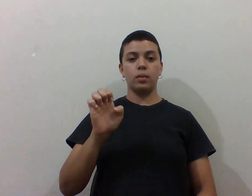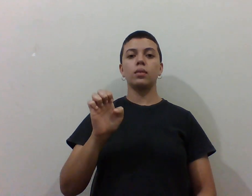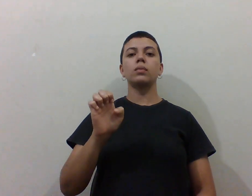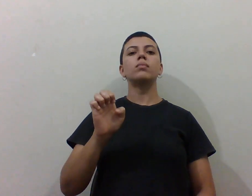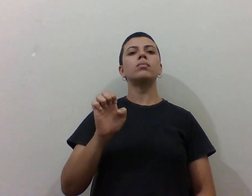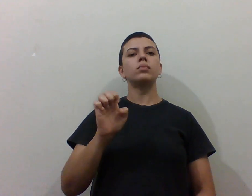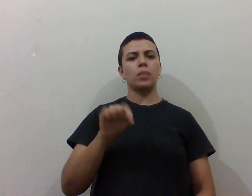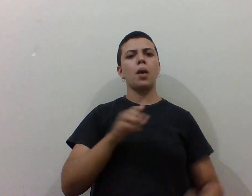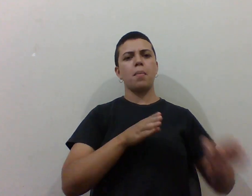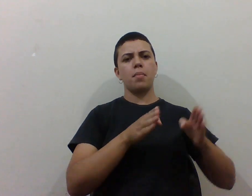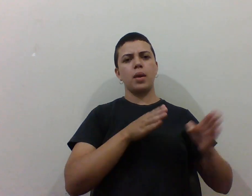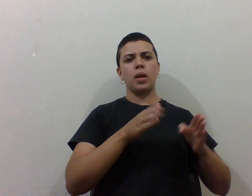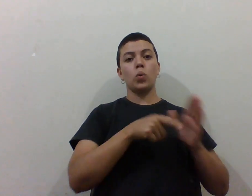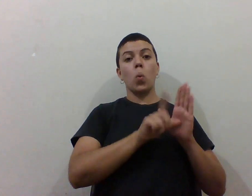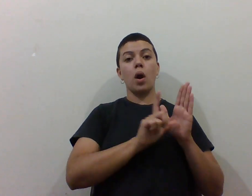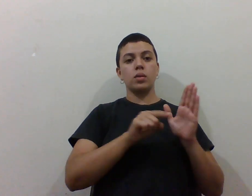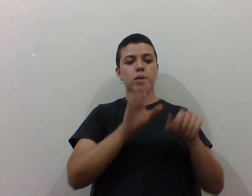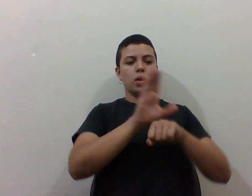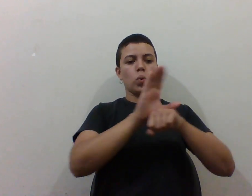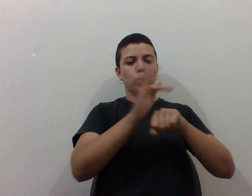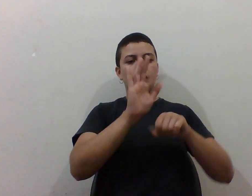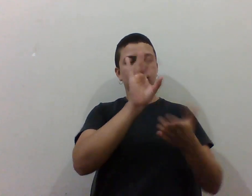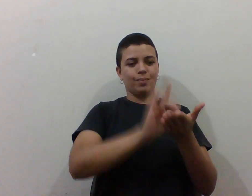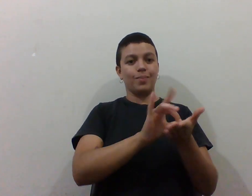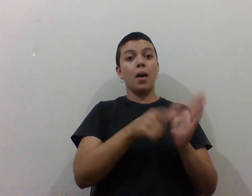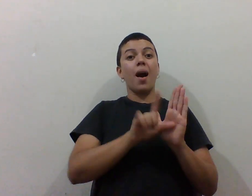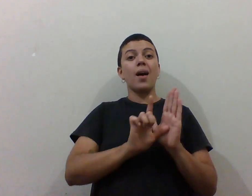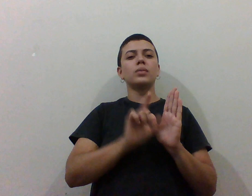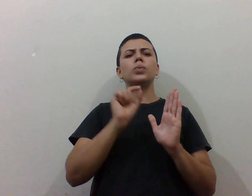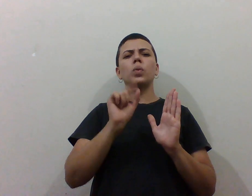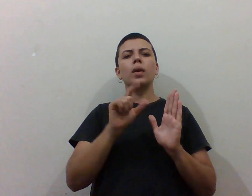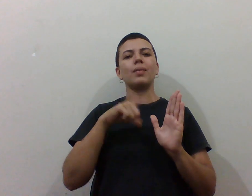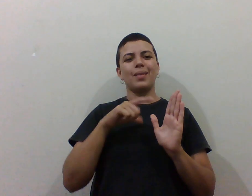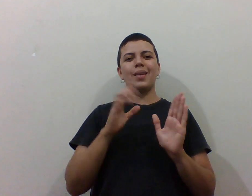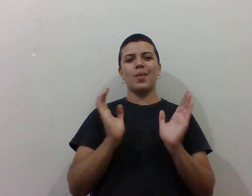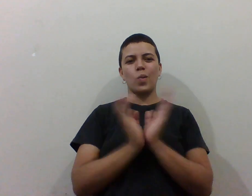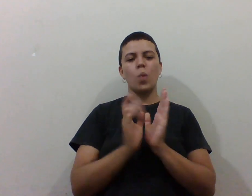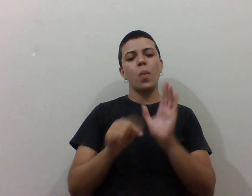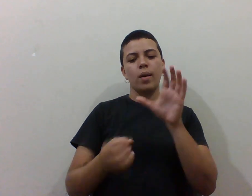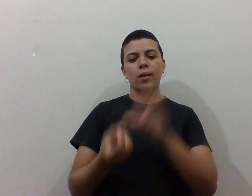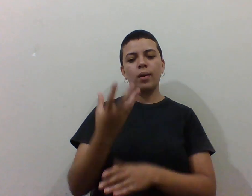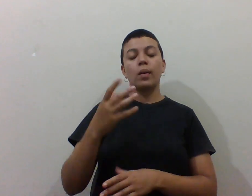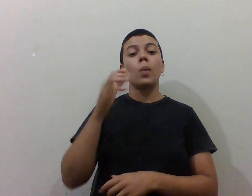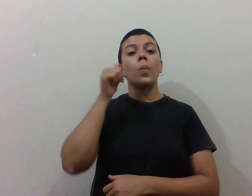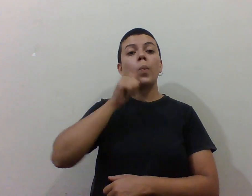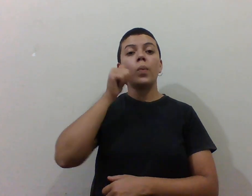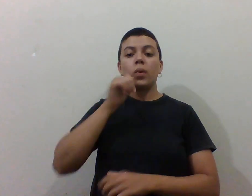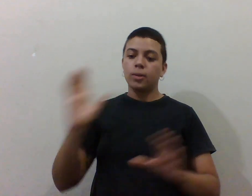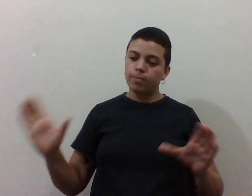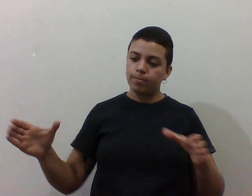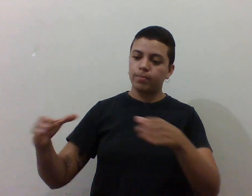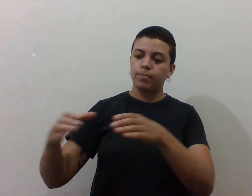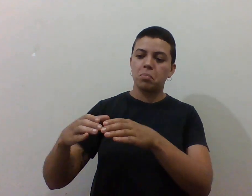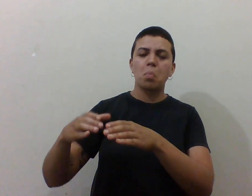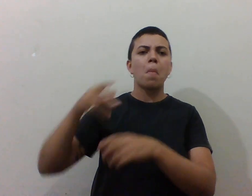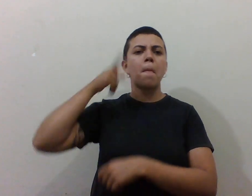poucas, as mulheres parlamentares da Constituinte, se reuniram numa articulação coletiva a partir da, independente do partido, que